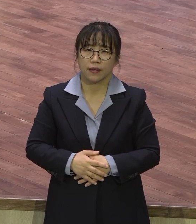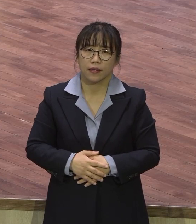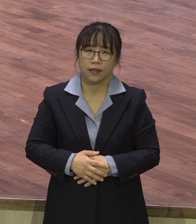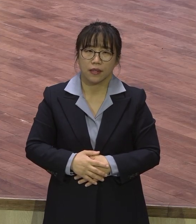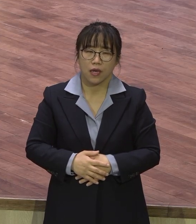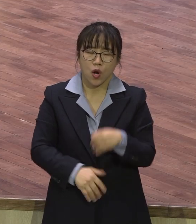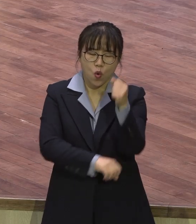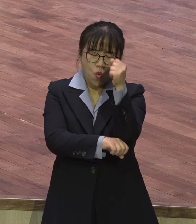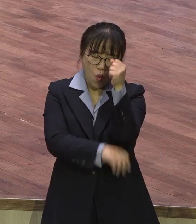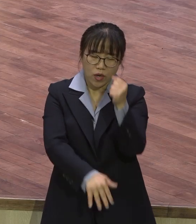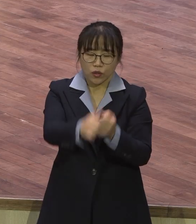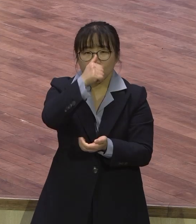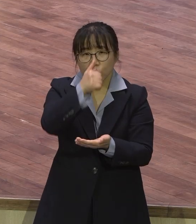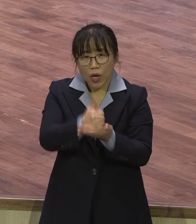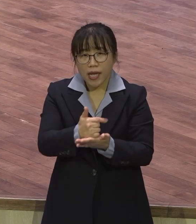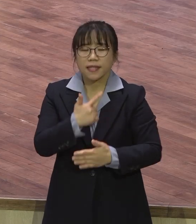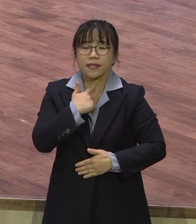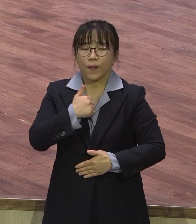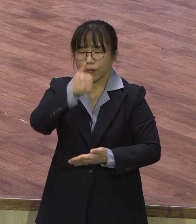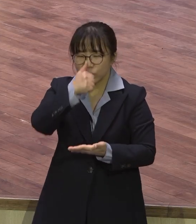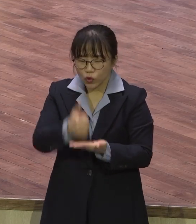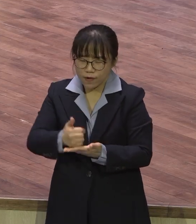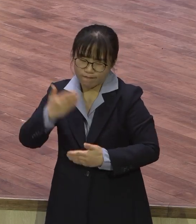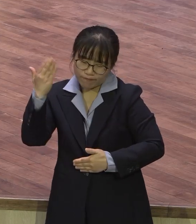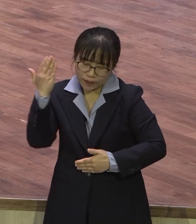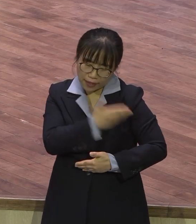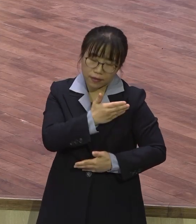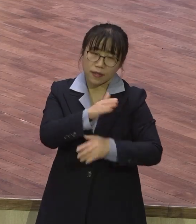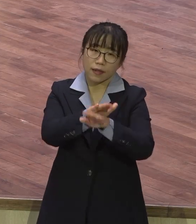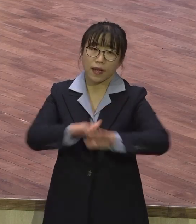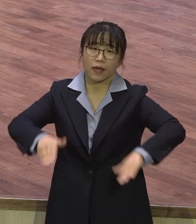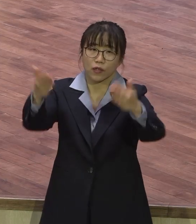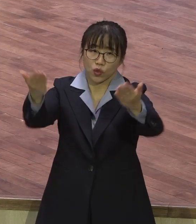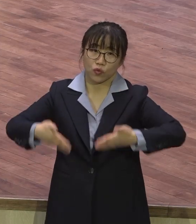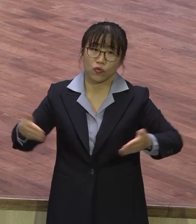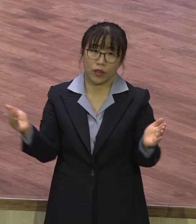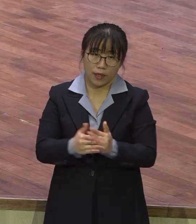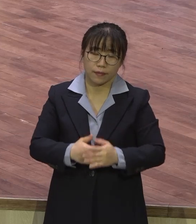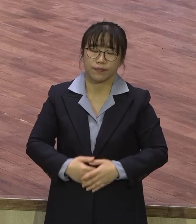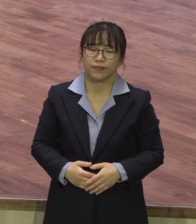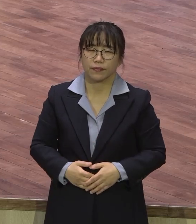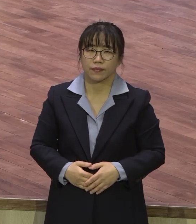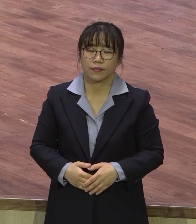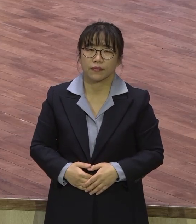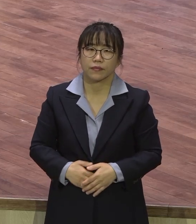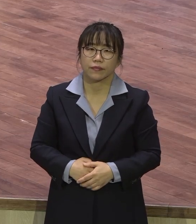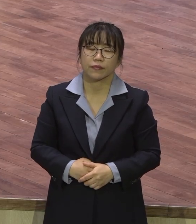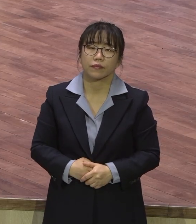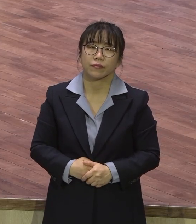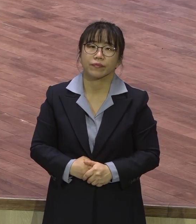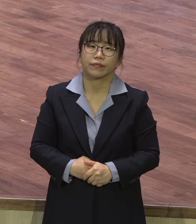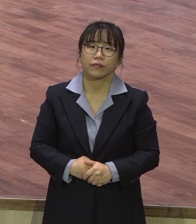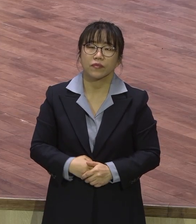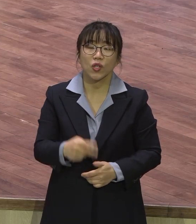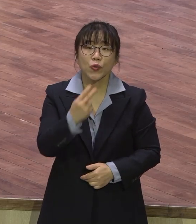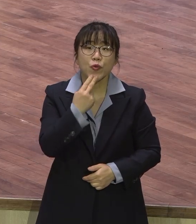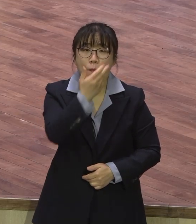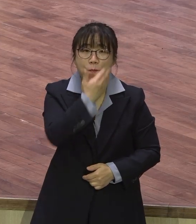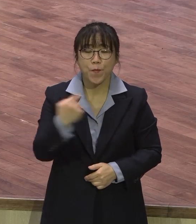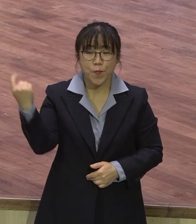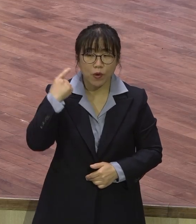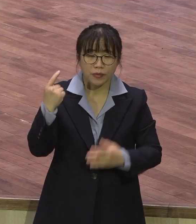잡음죄를 깨끗하게 해결해 주셨다는 것입니다 이것이 아주 중요합니다 요한복음